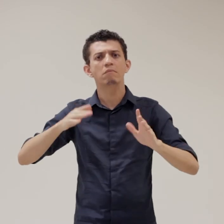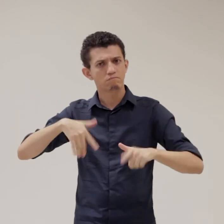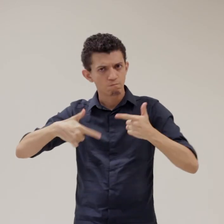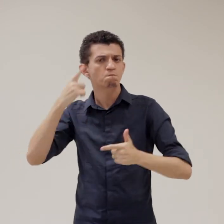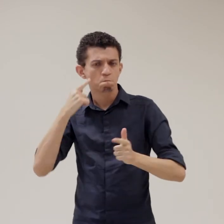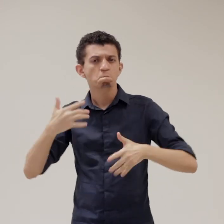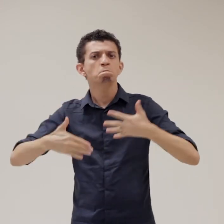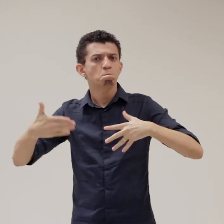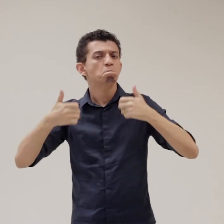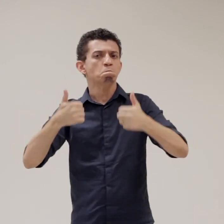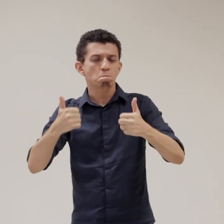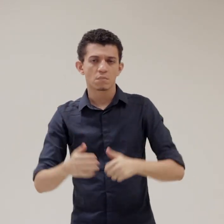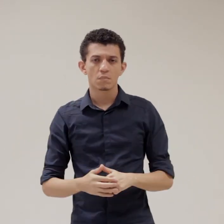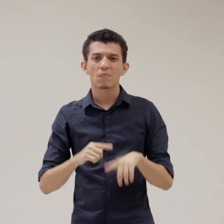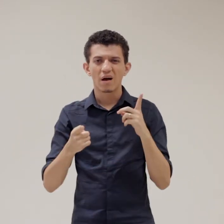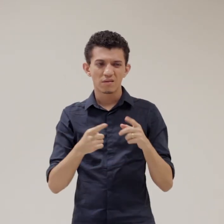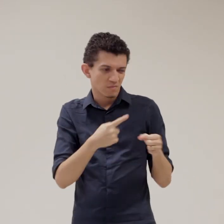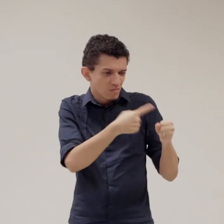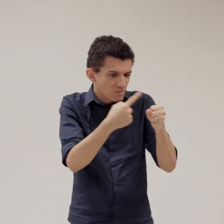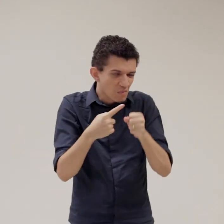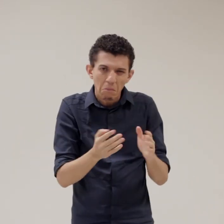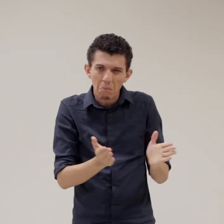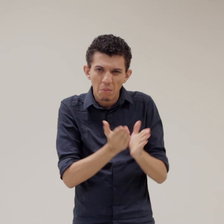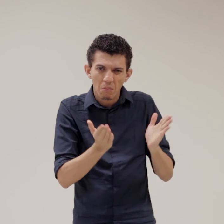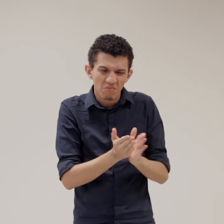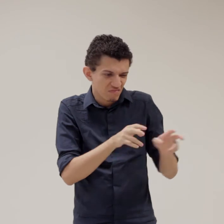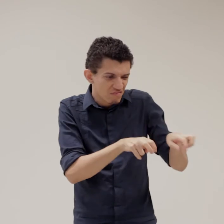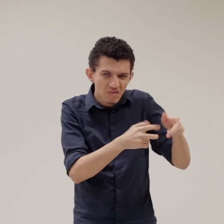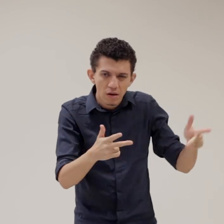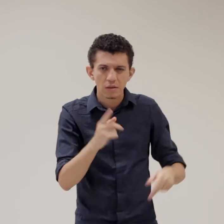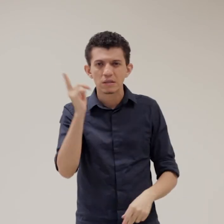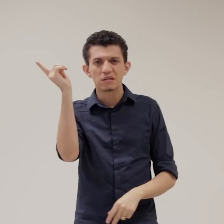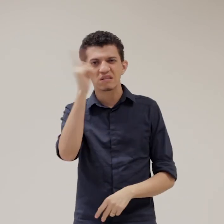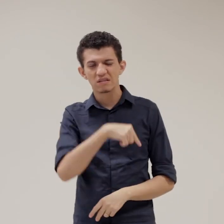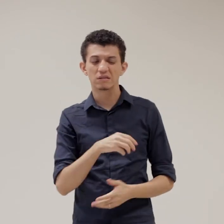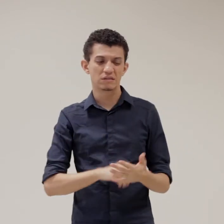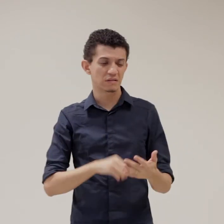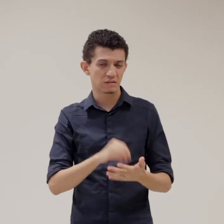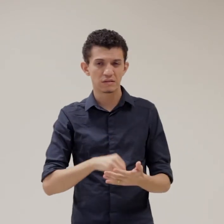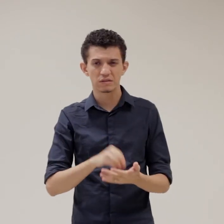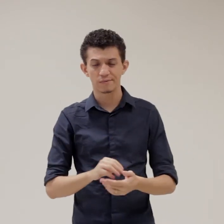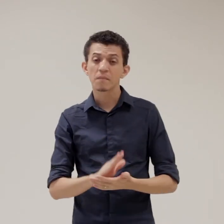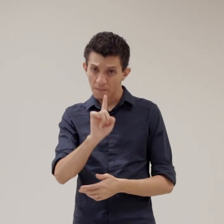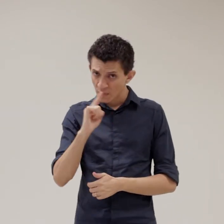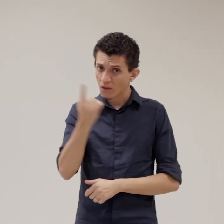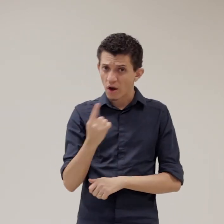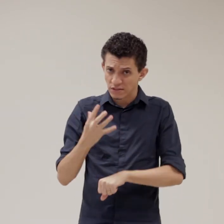com deficiência, avalia Saulo Xavier. Mas prossegue, não basta oferecer ferramentas de inclusão e acessibilidade apenas nos